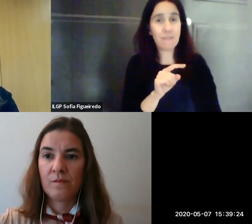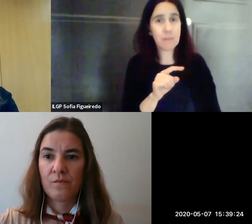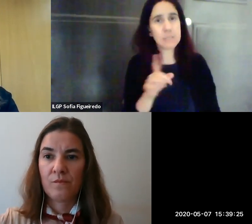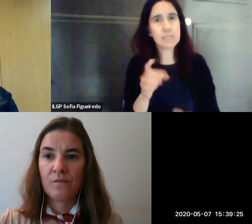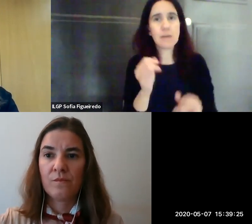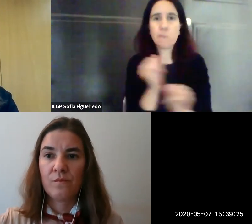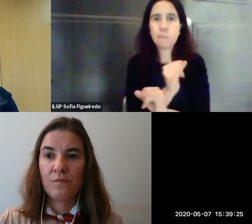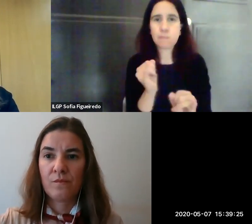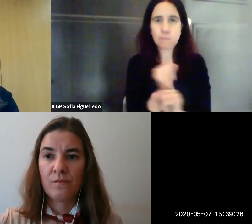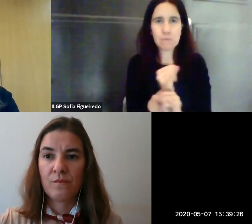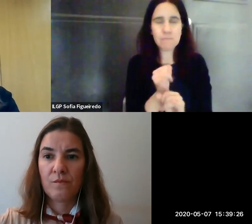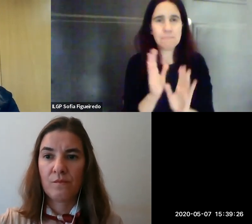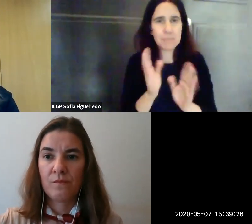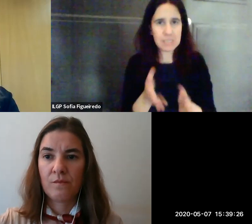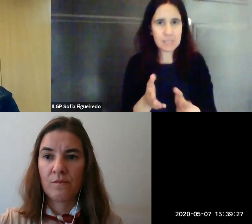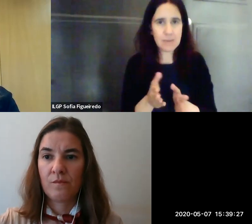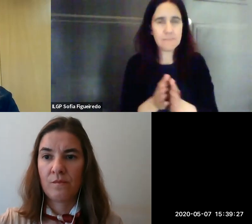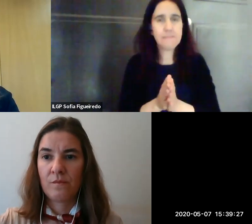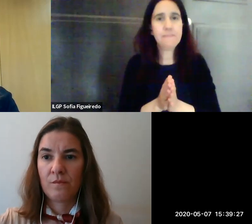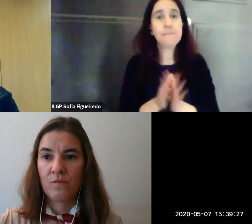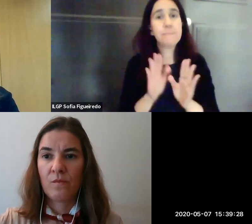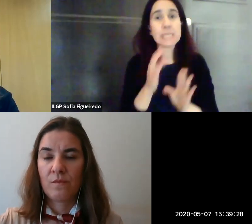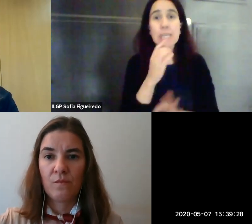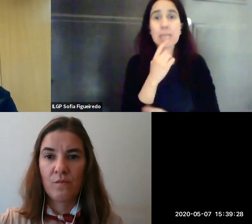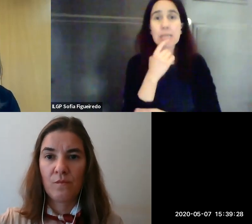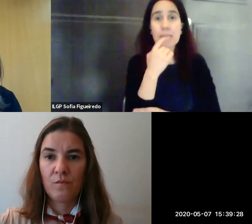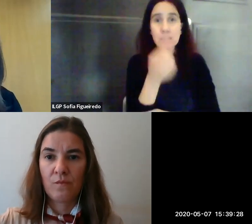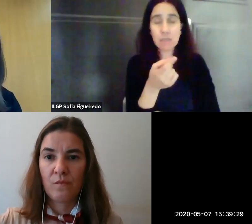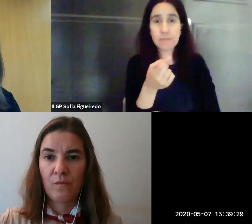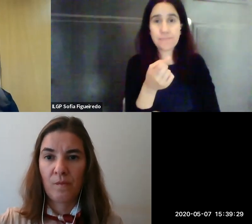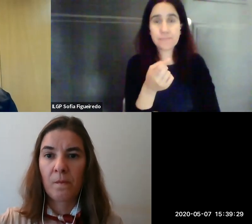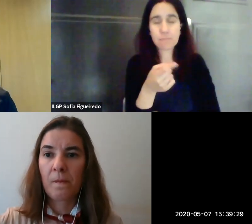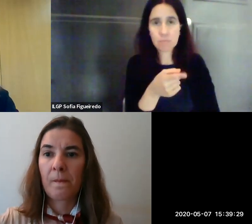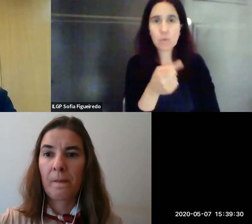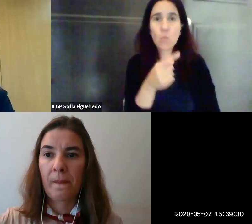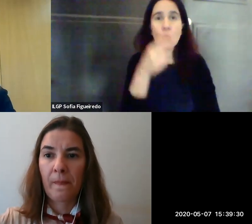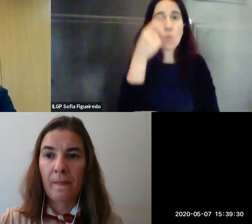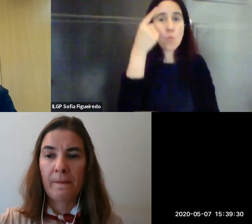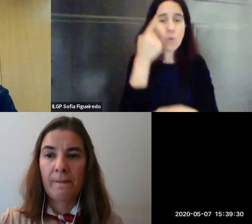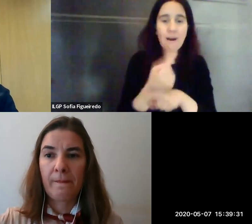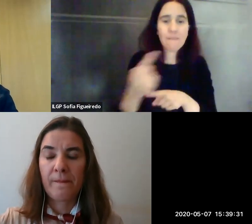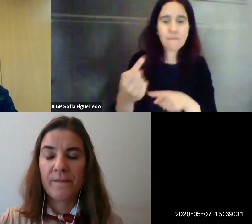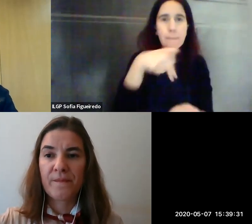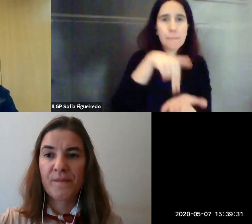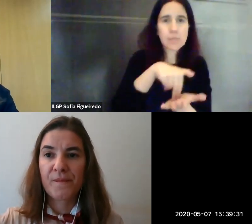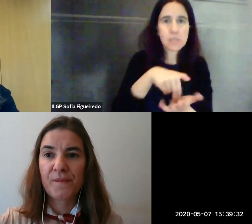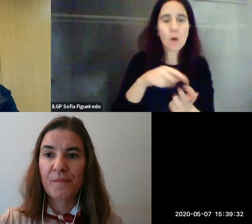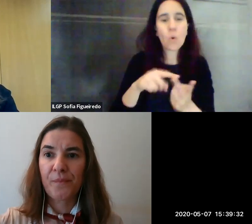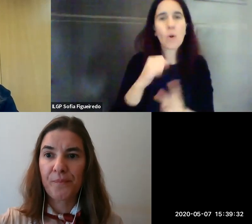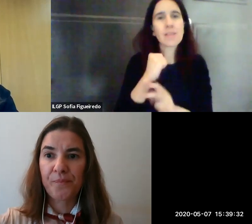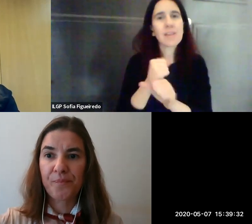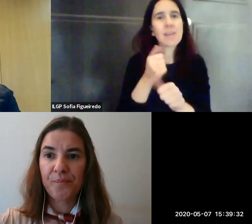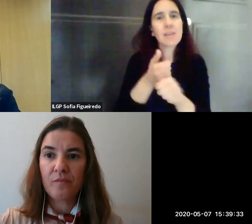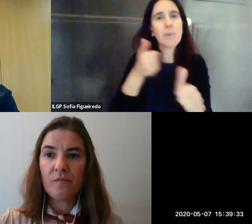intercalados. Mas dizer que unicamente presencial ou unicamente em